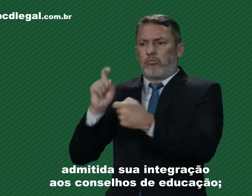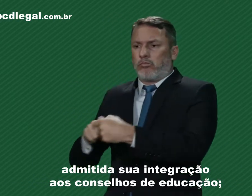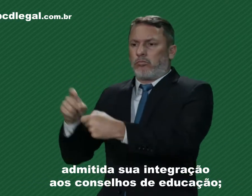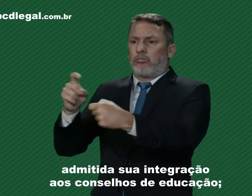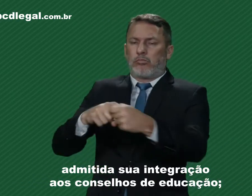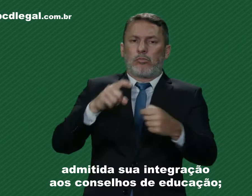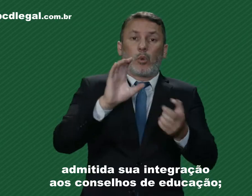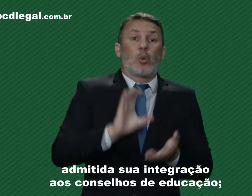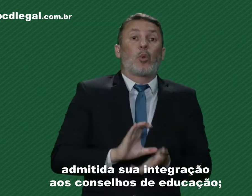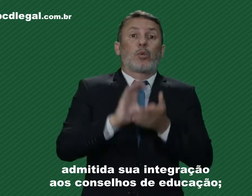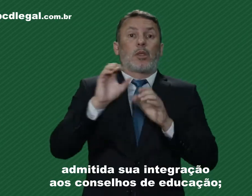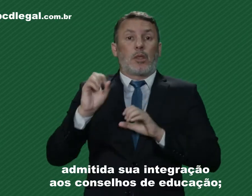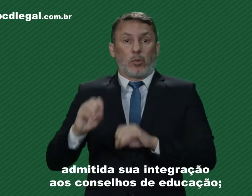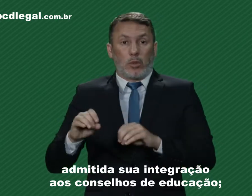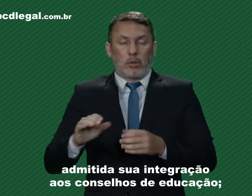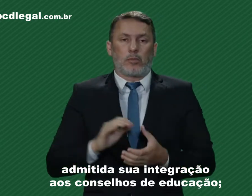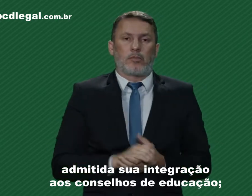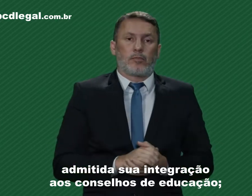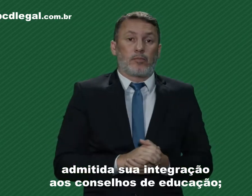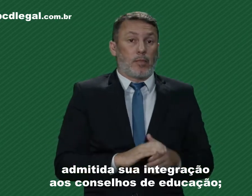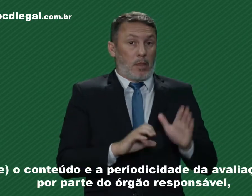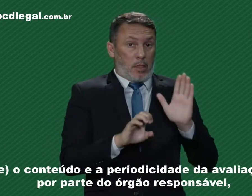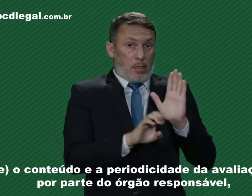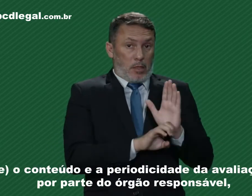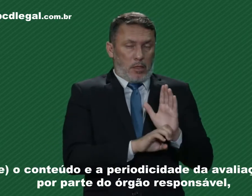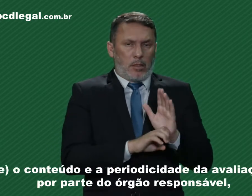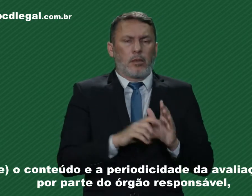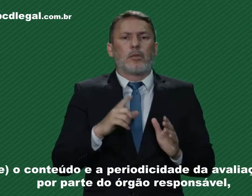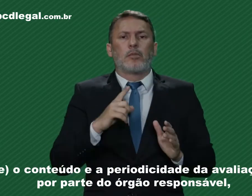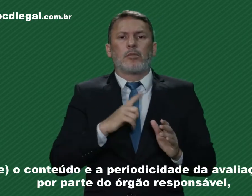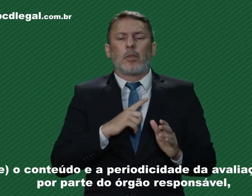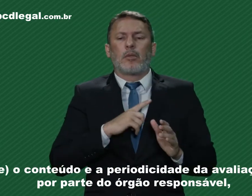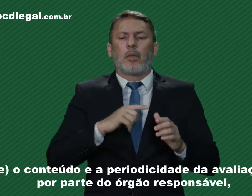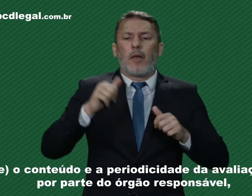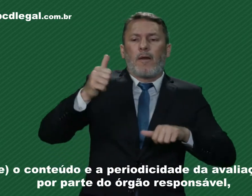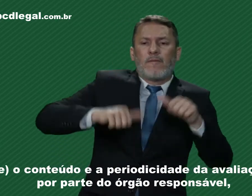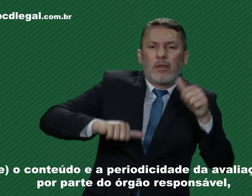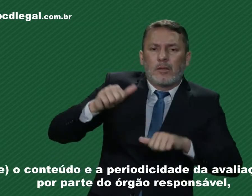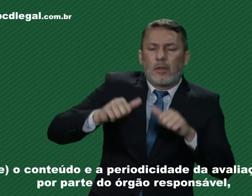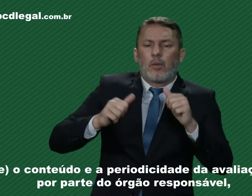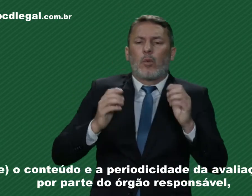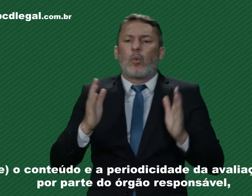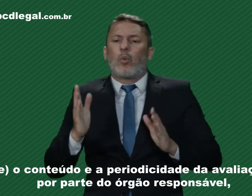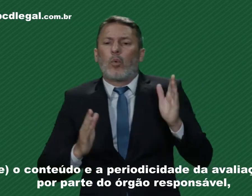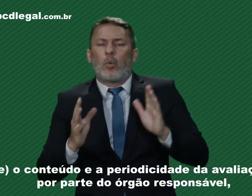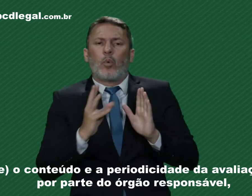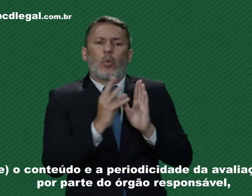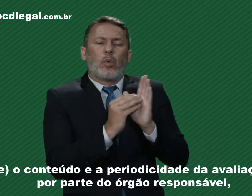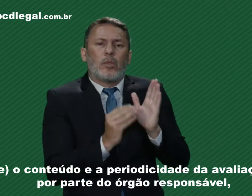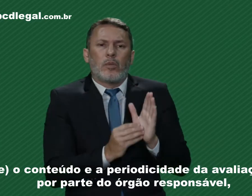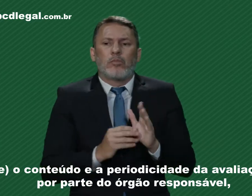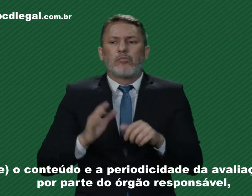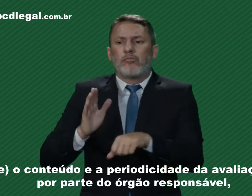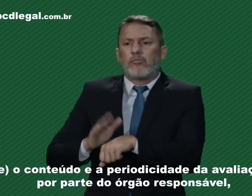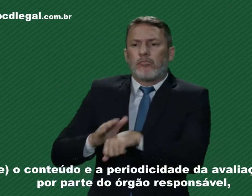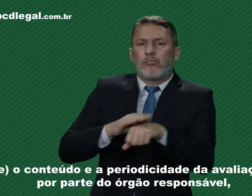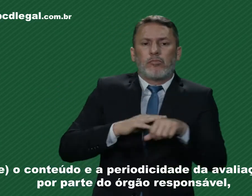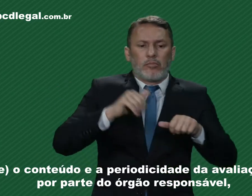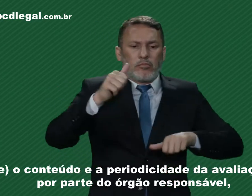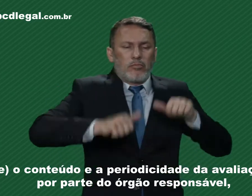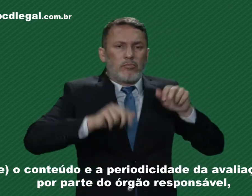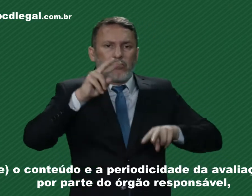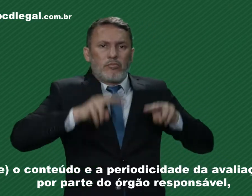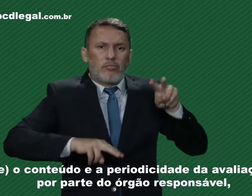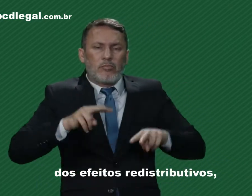admitida sua integração aos conselhos de educação. A linha E, o conteúdo e a periodicidade da avaliação por parte do